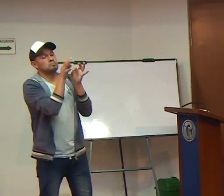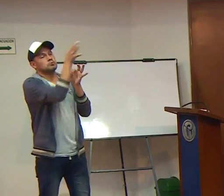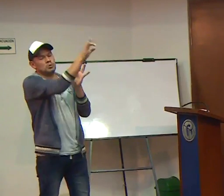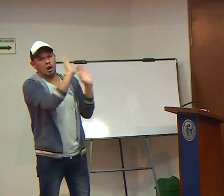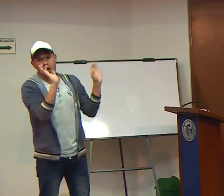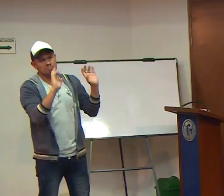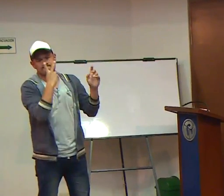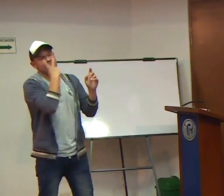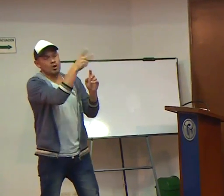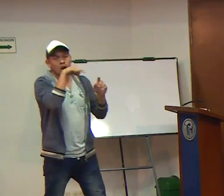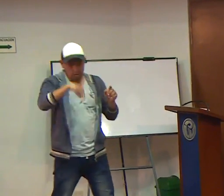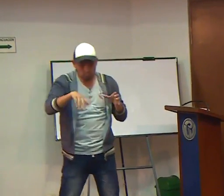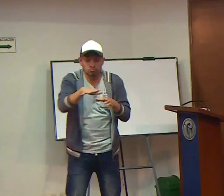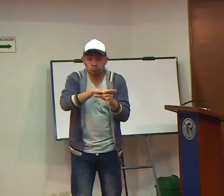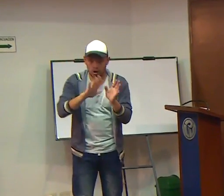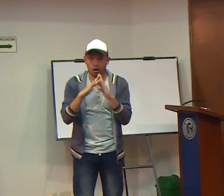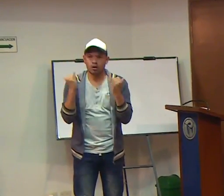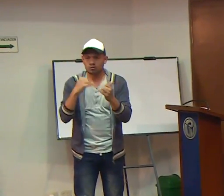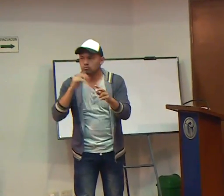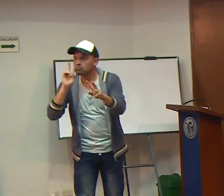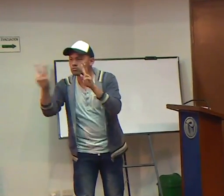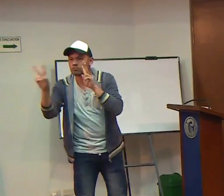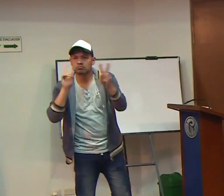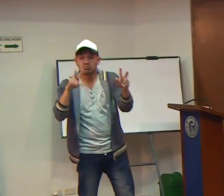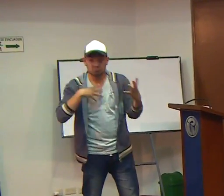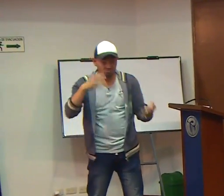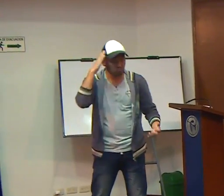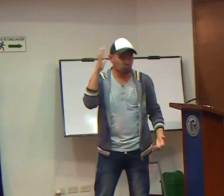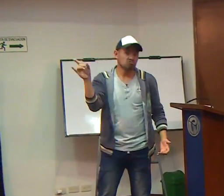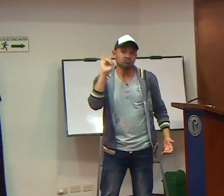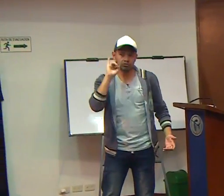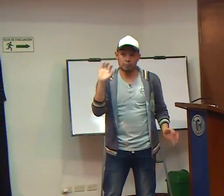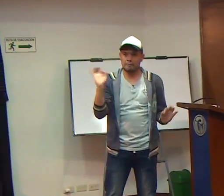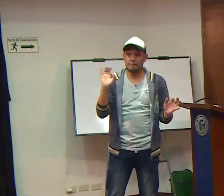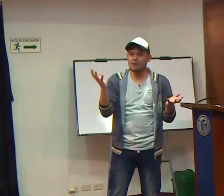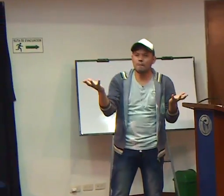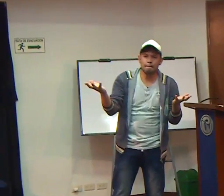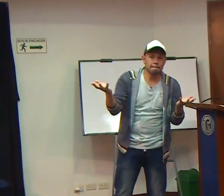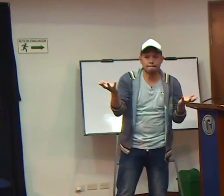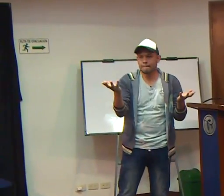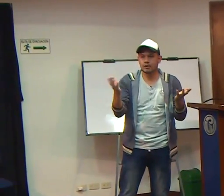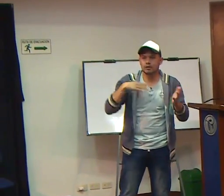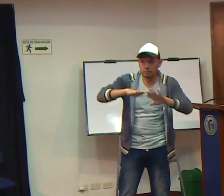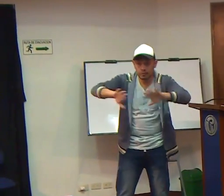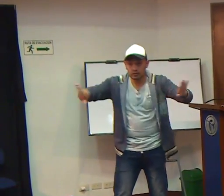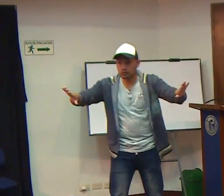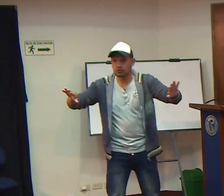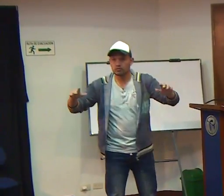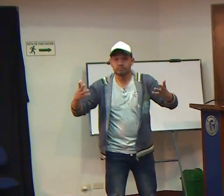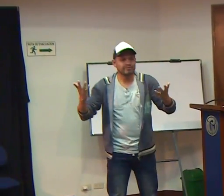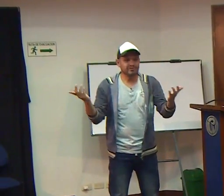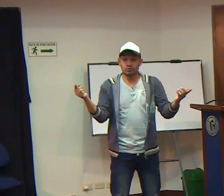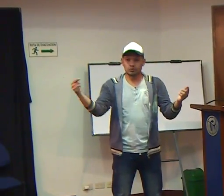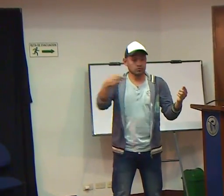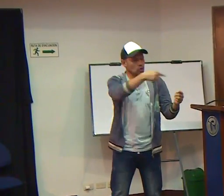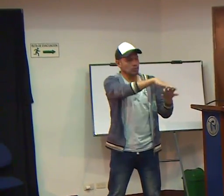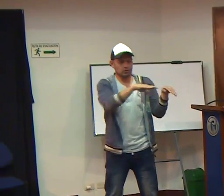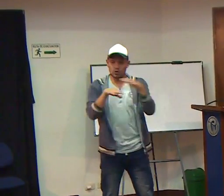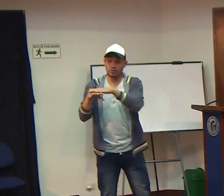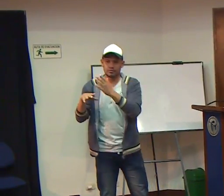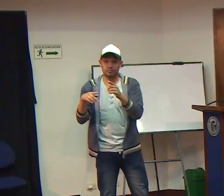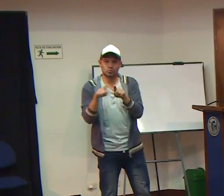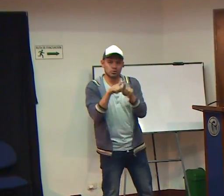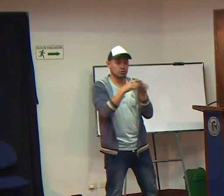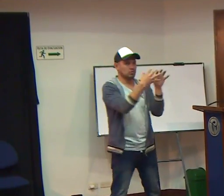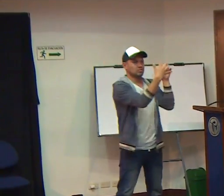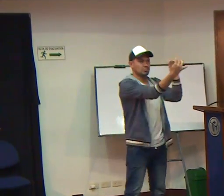veo algunas actitudes. Aquí en Bogotá está la situación, yo no sé la situación que hay en los pueblos, pero aquí eso es lo que pasa, lo que